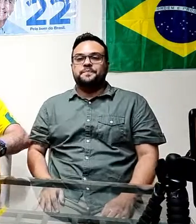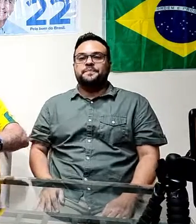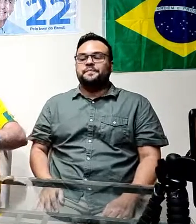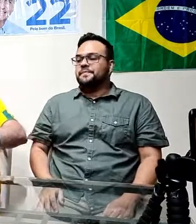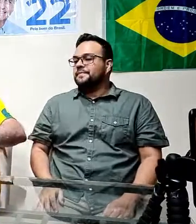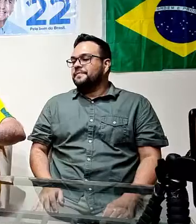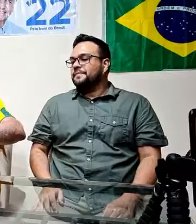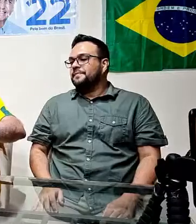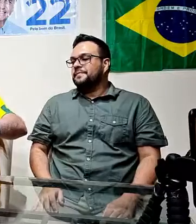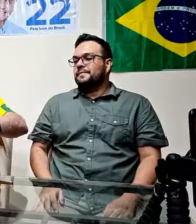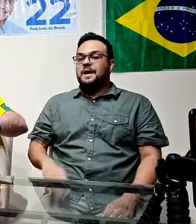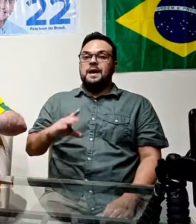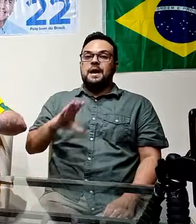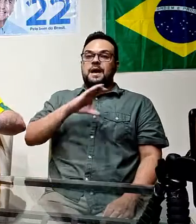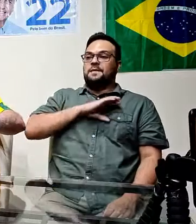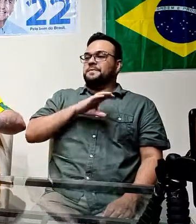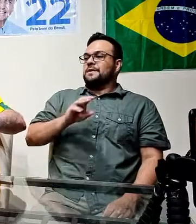Capitão Wagner,